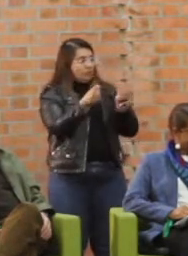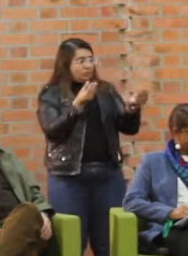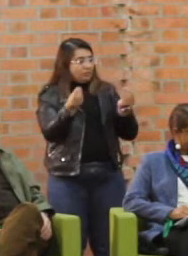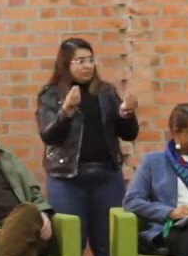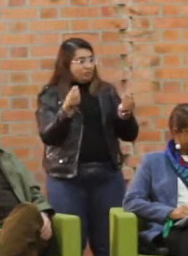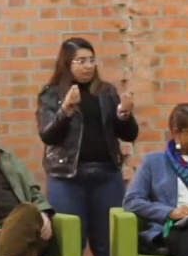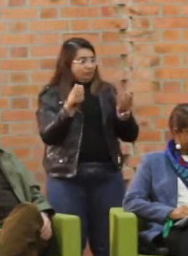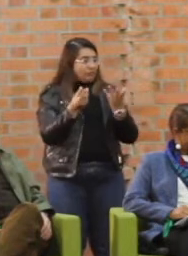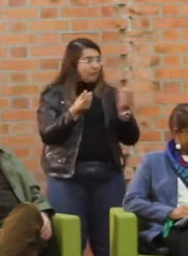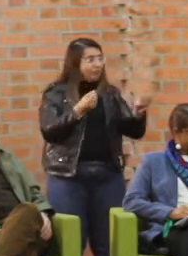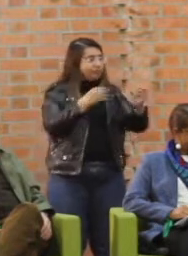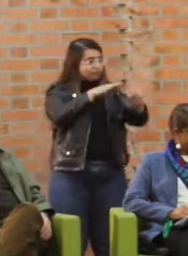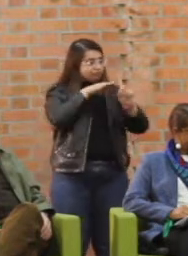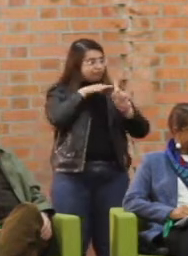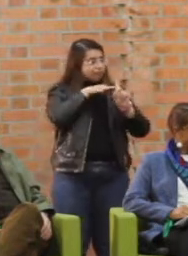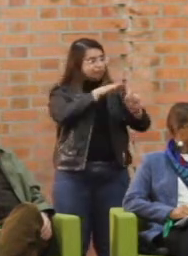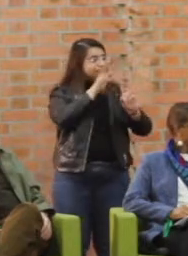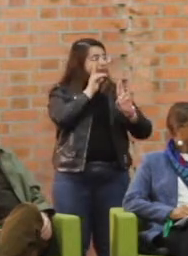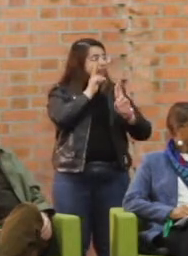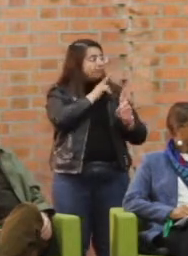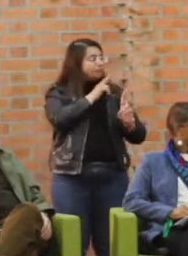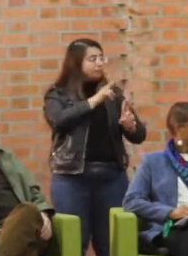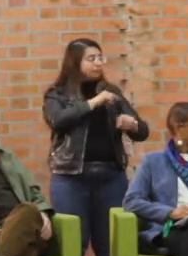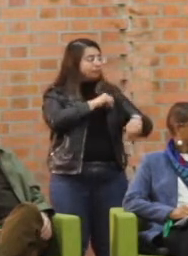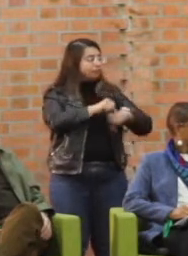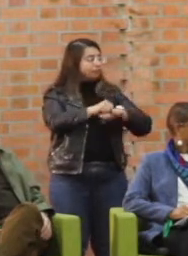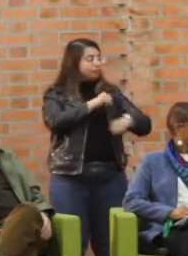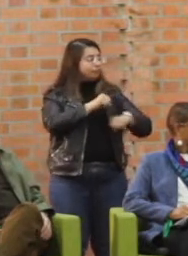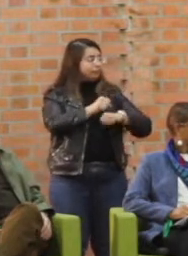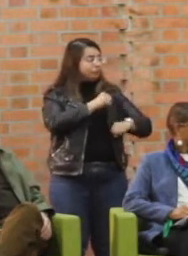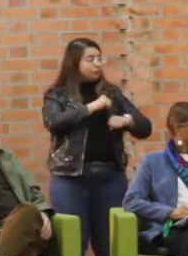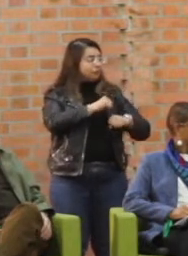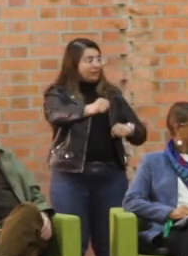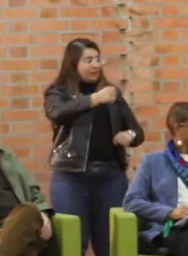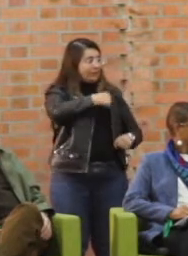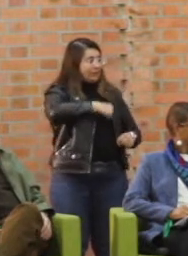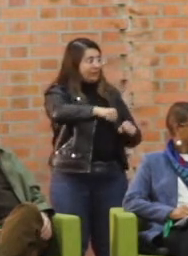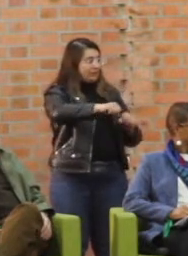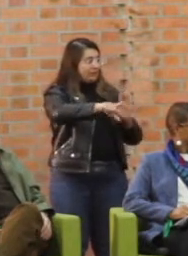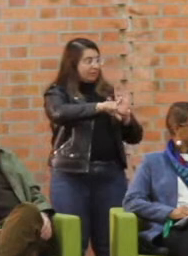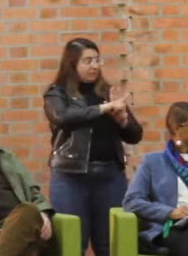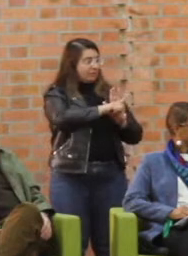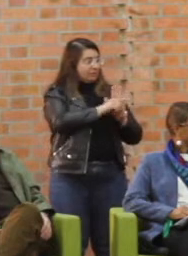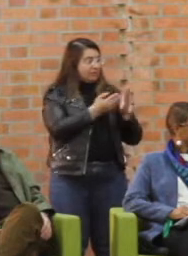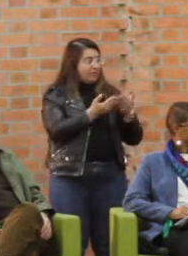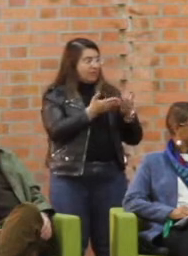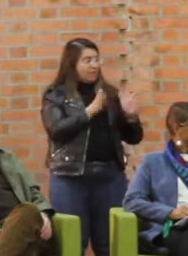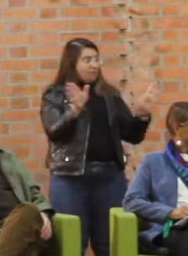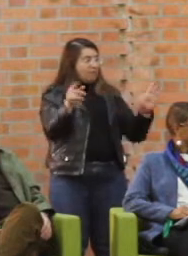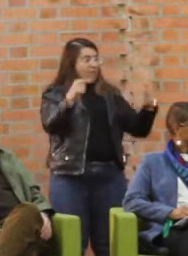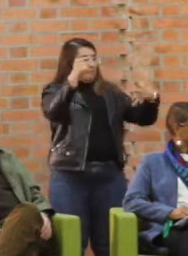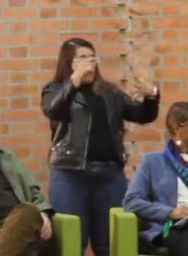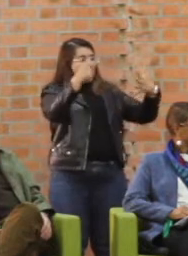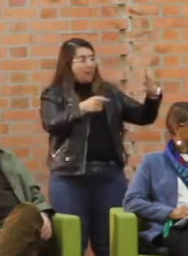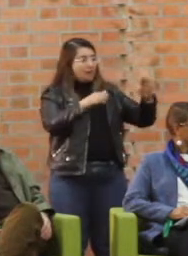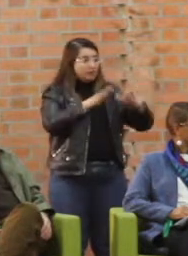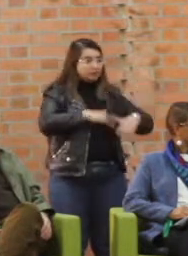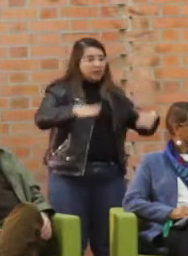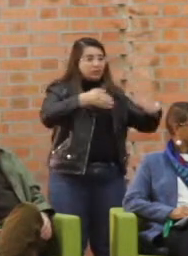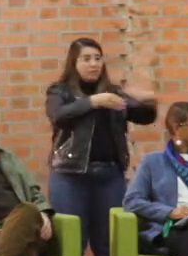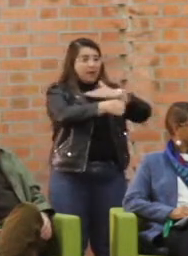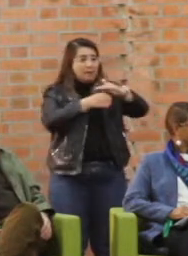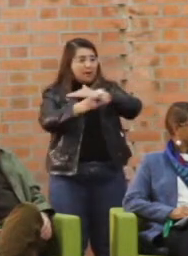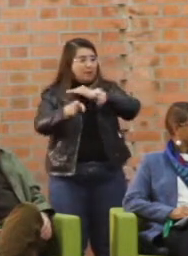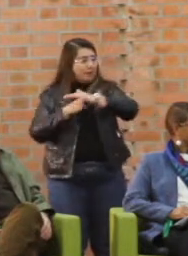promovían el reconocimiento de las de derechos de las mujeres o la ampliación de los espacios públicos de las